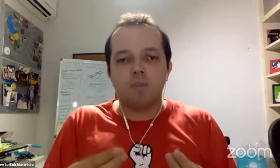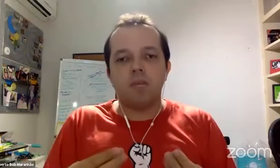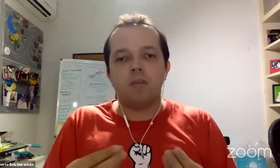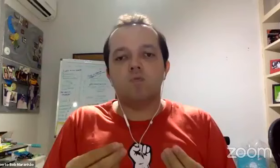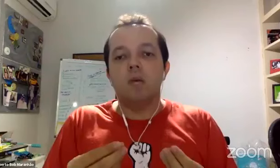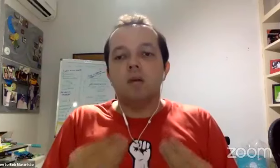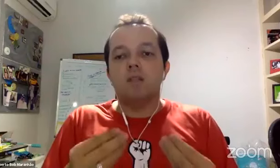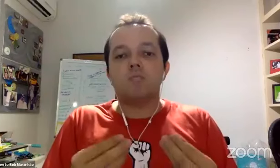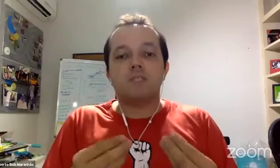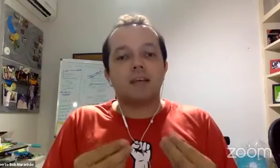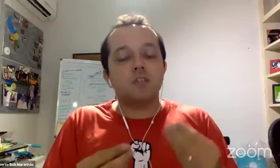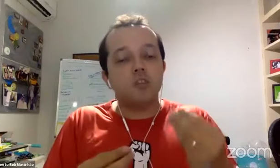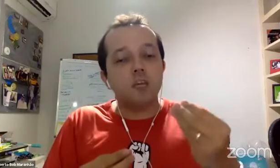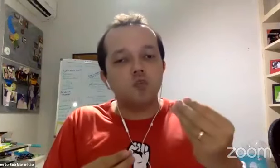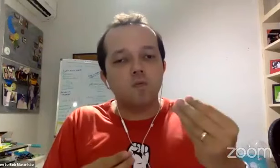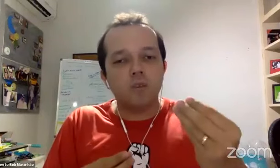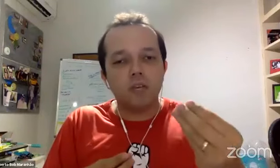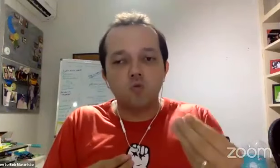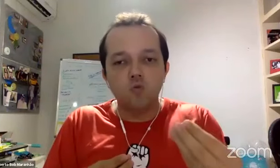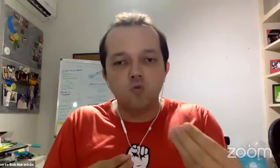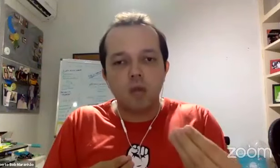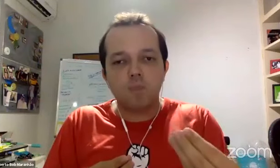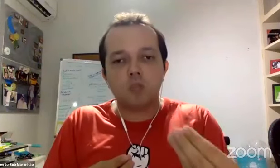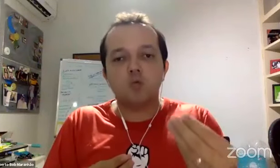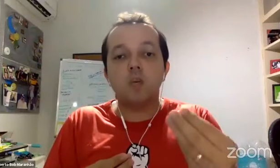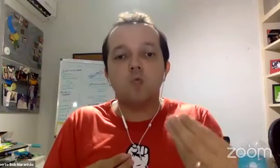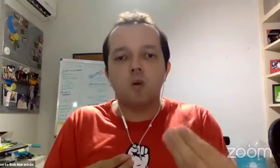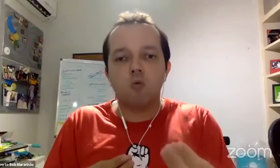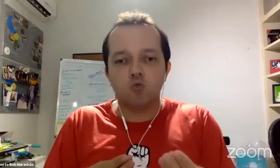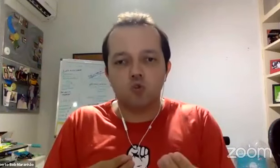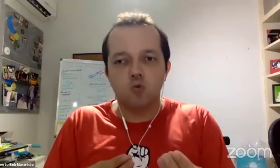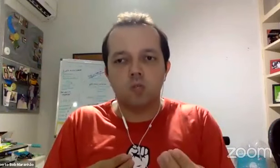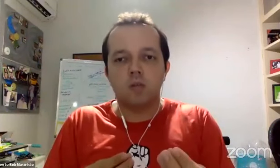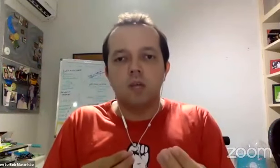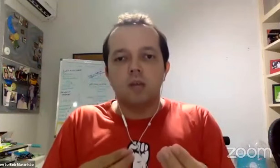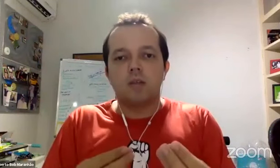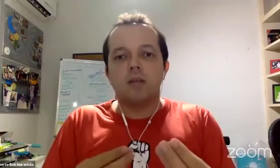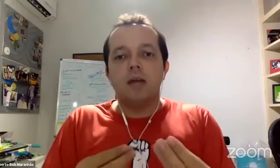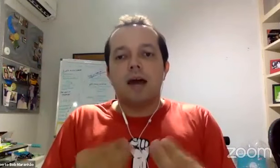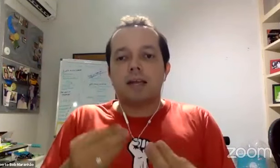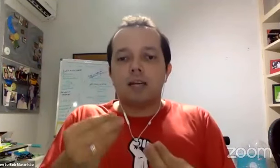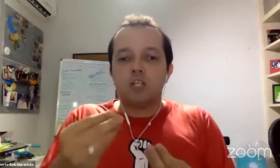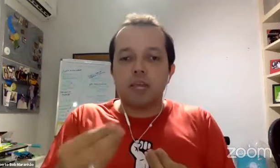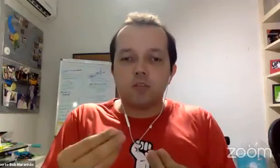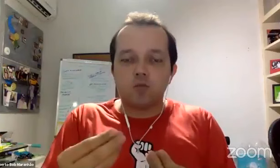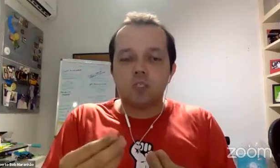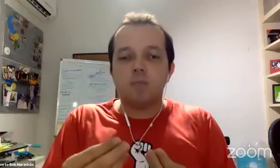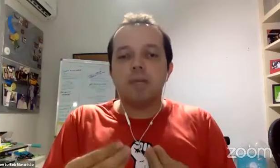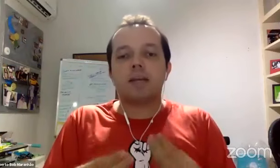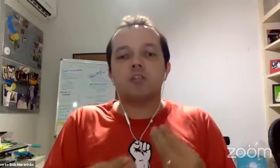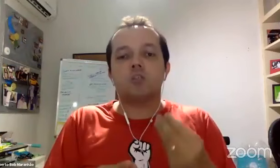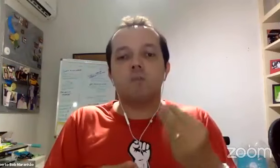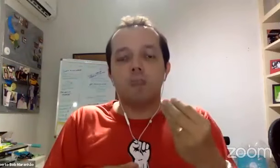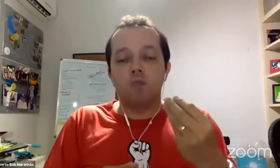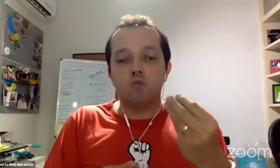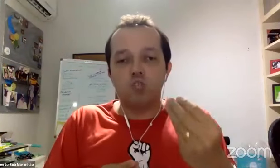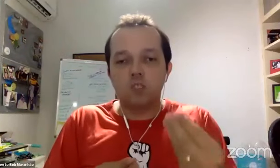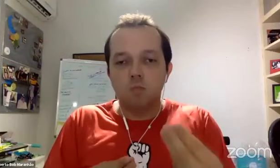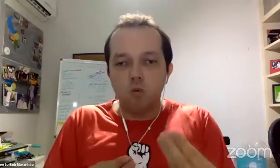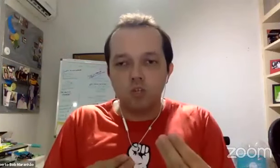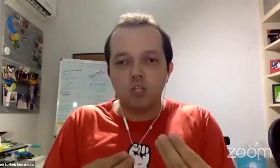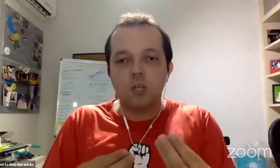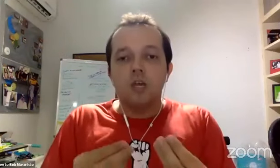um medicamento, não se trata de resolver tudo da pessoa em uma consulta, né? A Esté trouxe também a questão